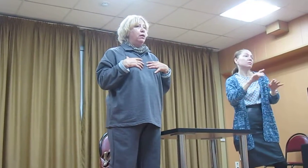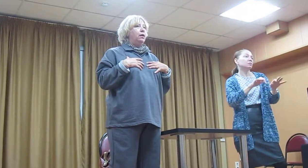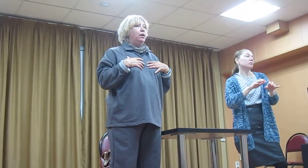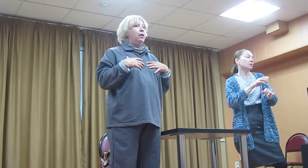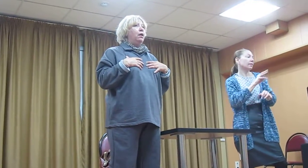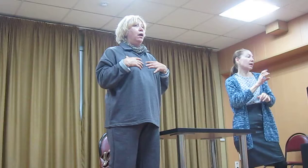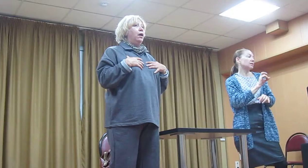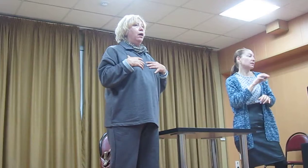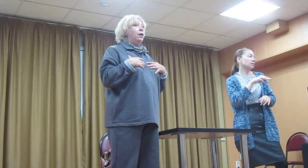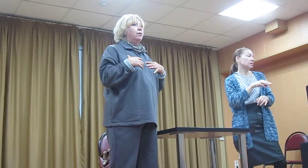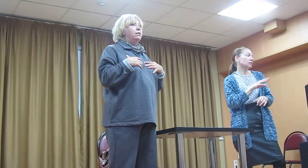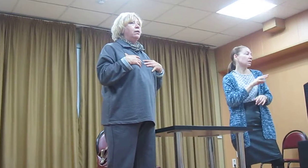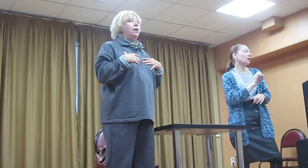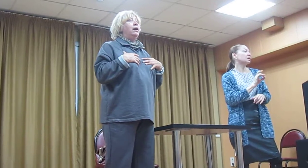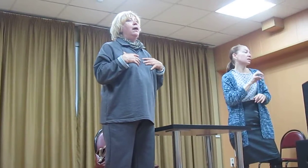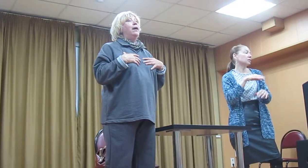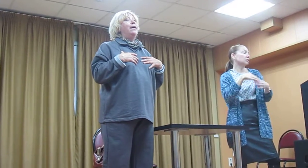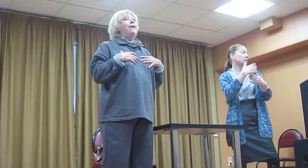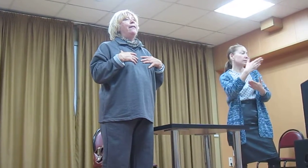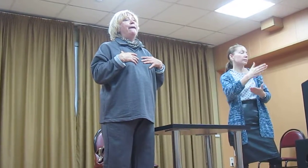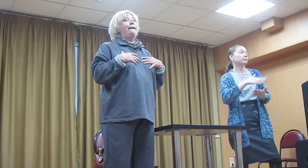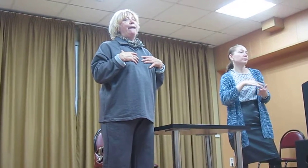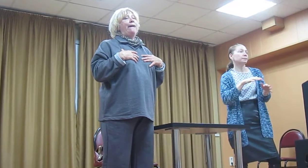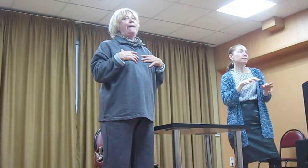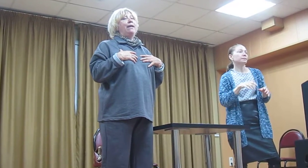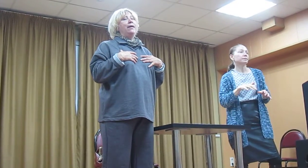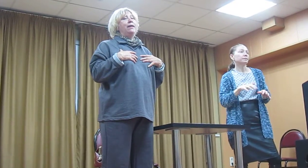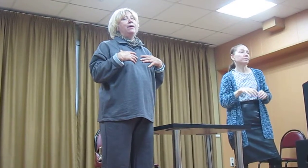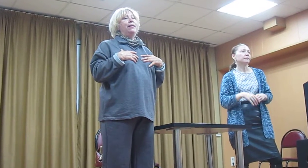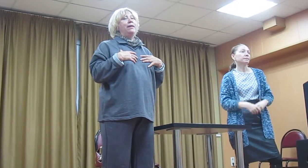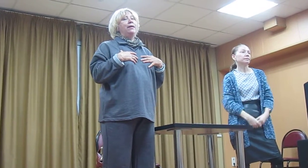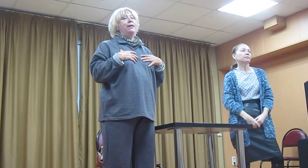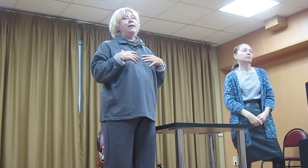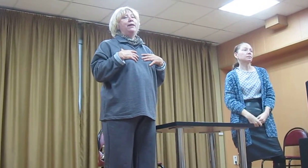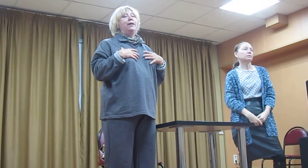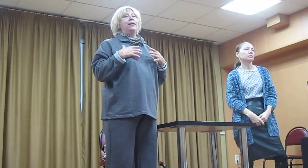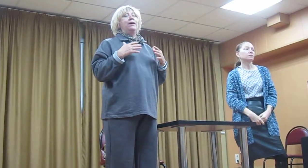Молодежь, да, если кто грамотно понимает, читает,